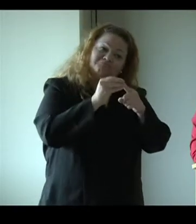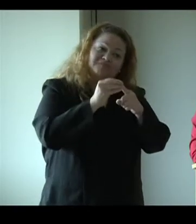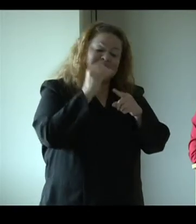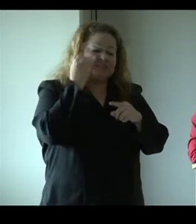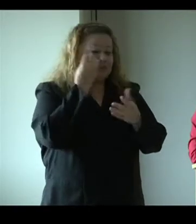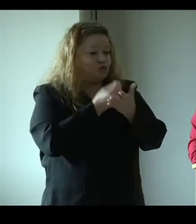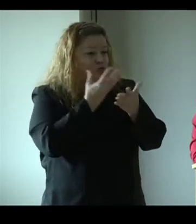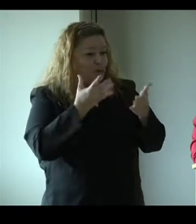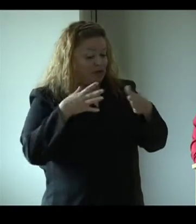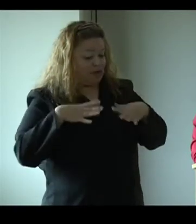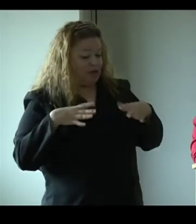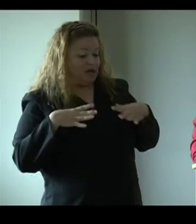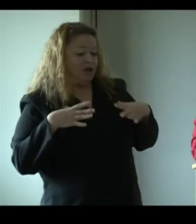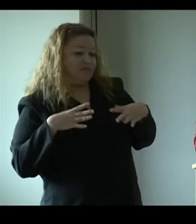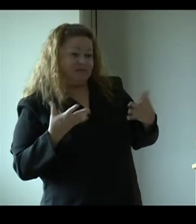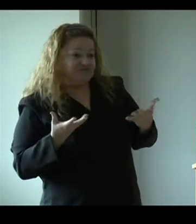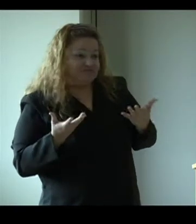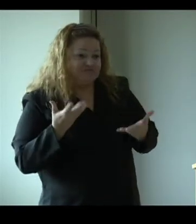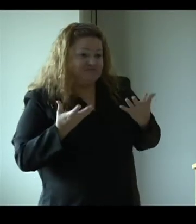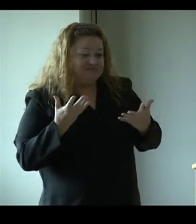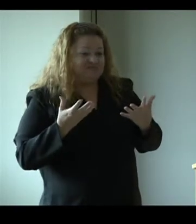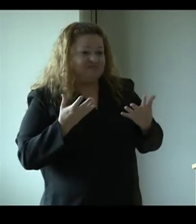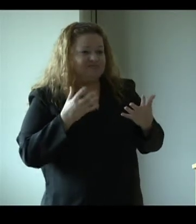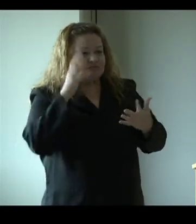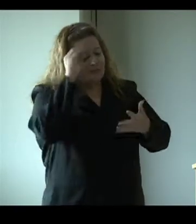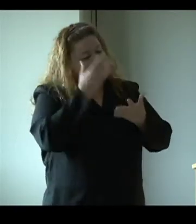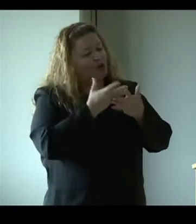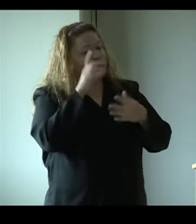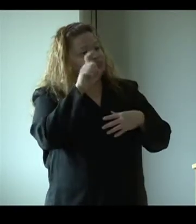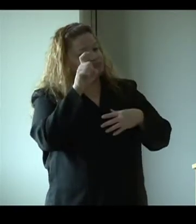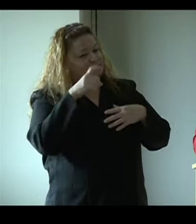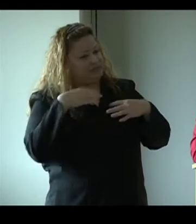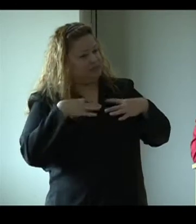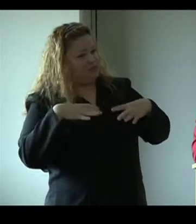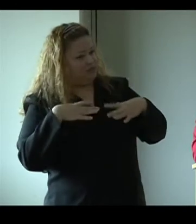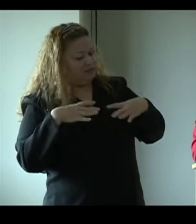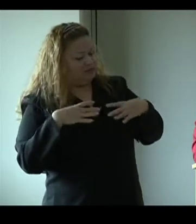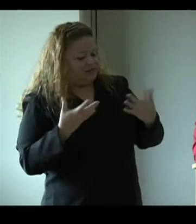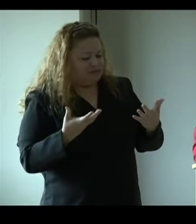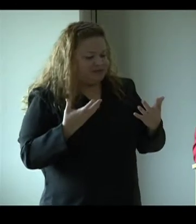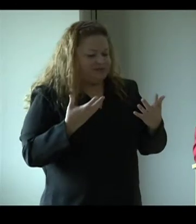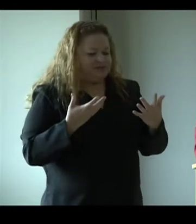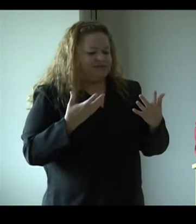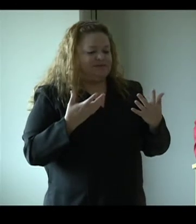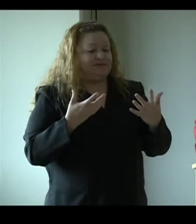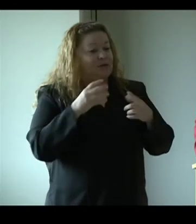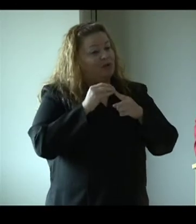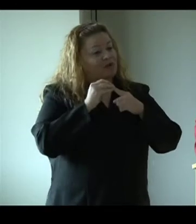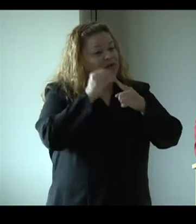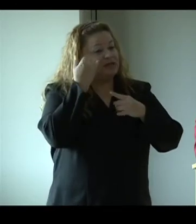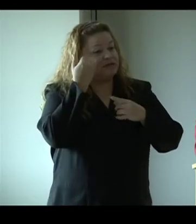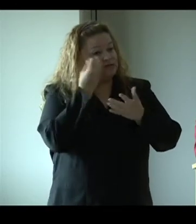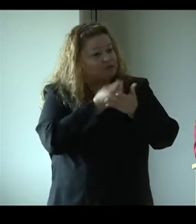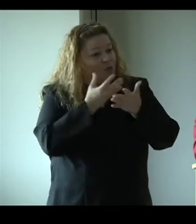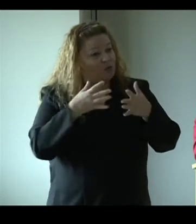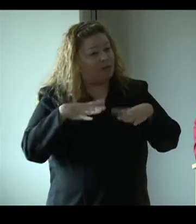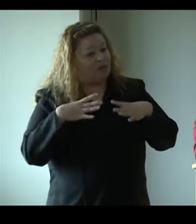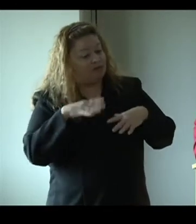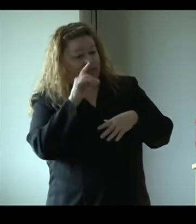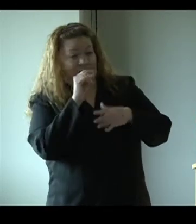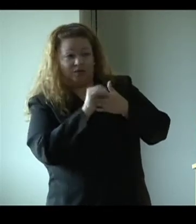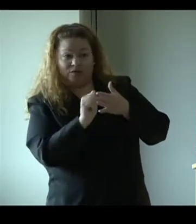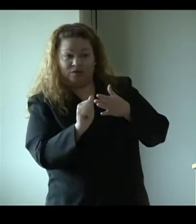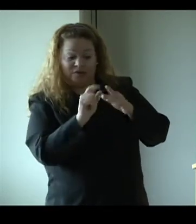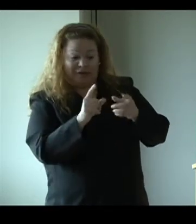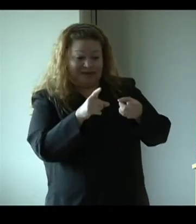oferta que si tú compras la camisa que vale mi hijo necesitaba una camisa y entonces estaba la oferta de que si tú compras la camisa de 20 dólares